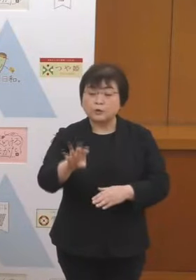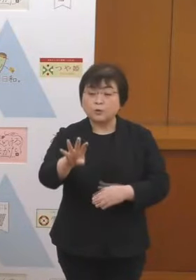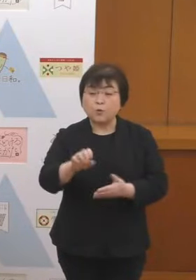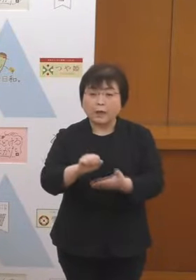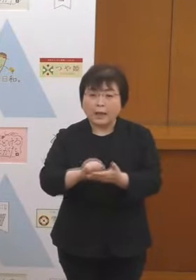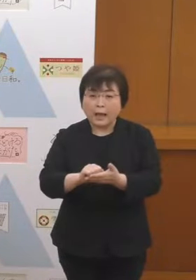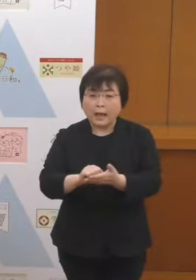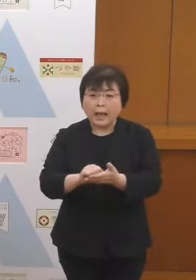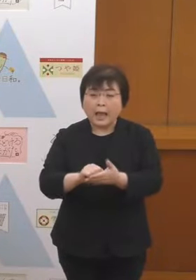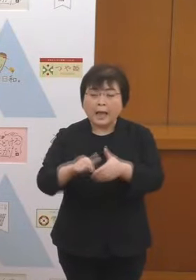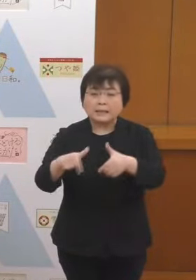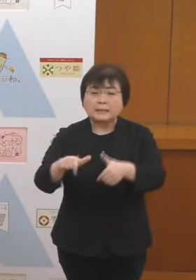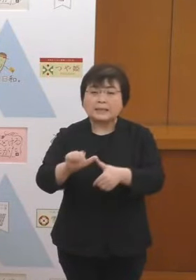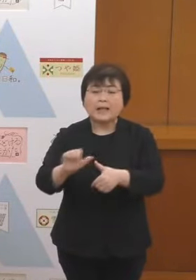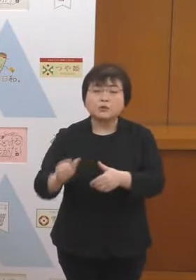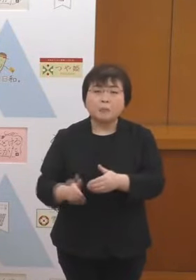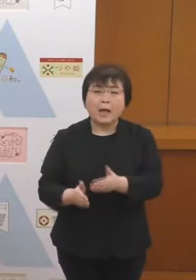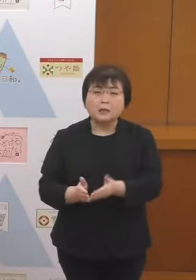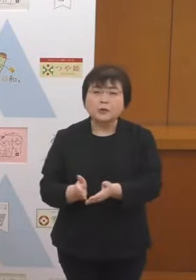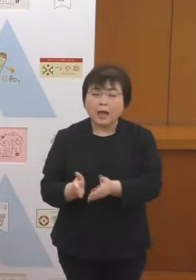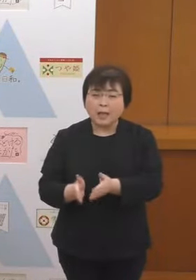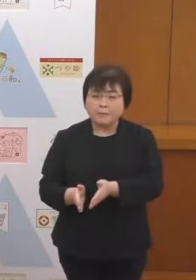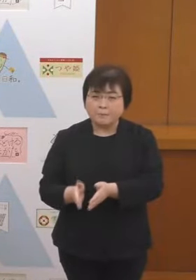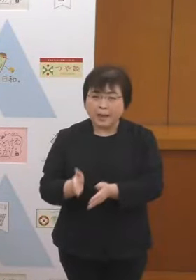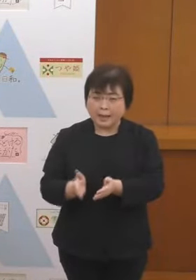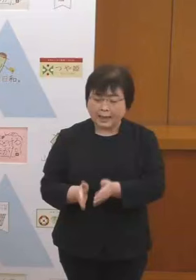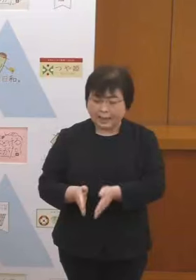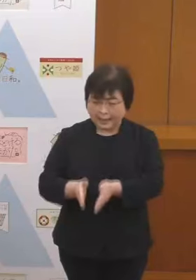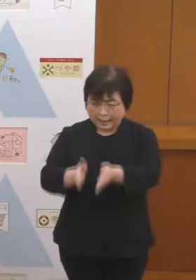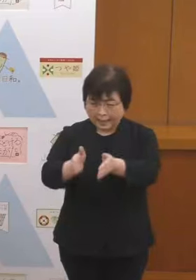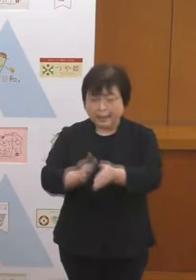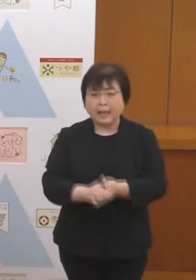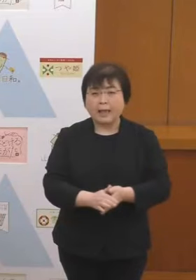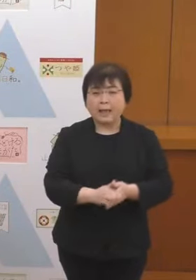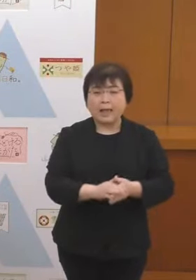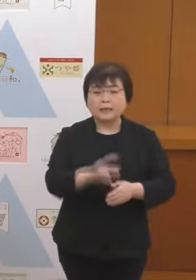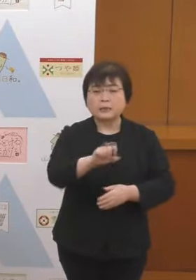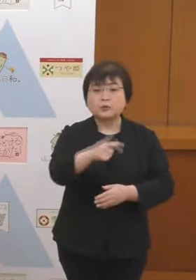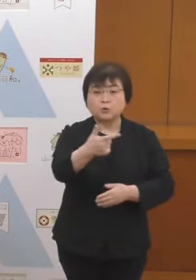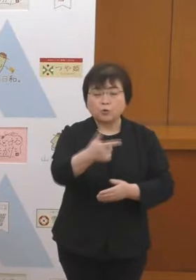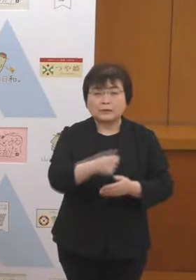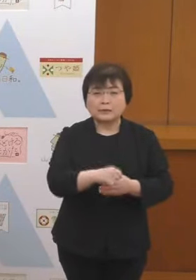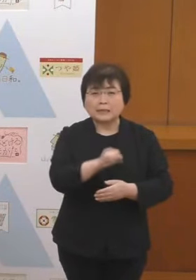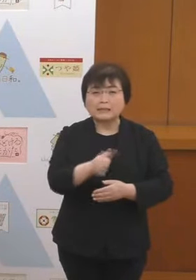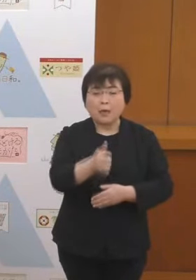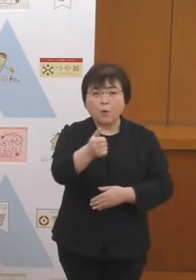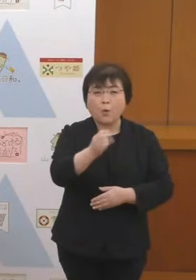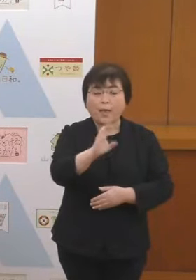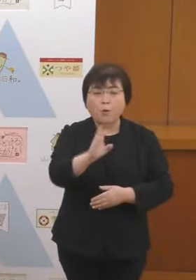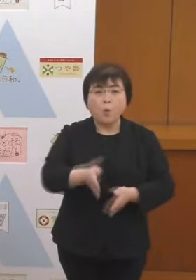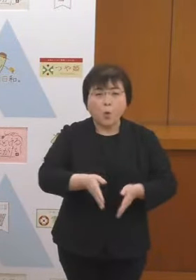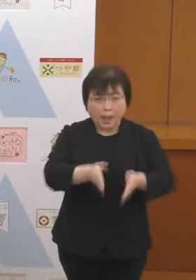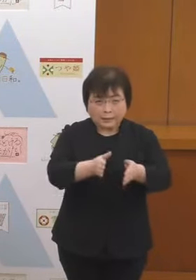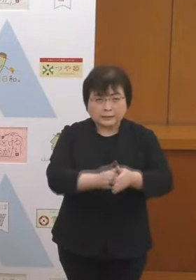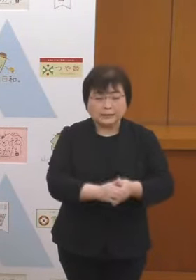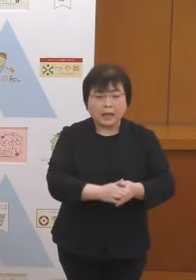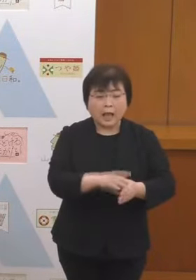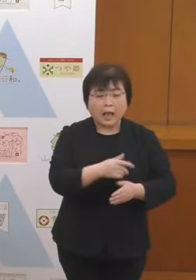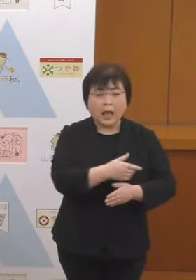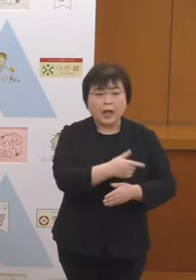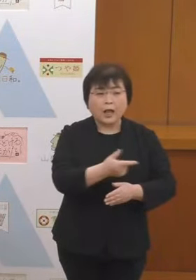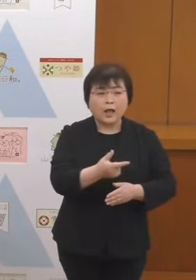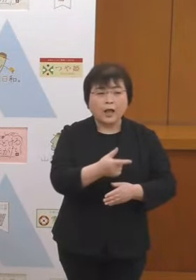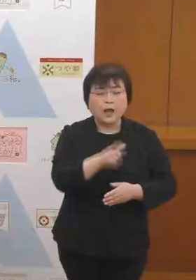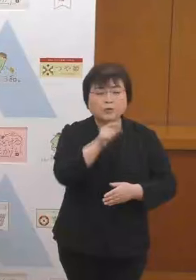日には西安スカイバレーえそして本日26日にはザオエコーラインと長海